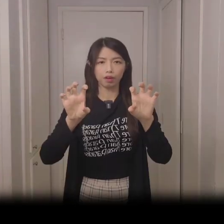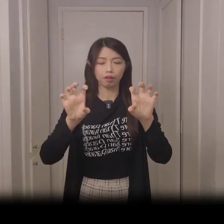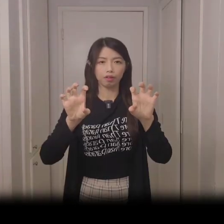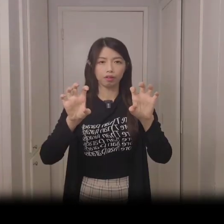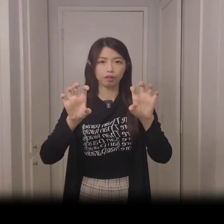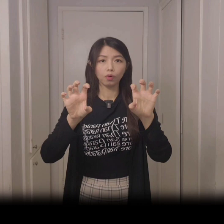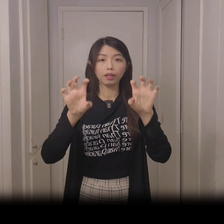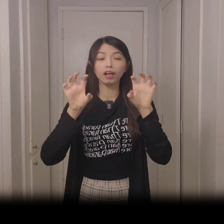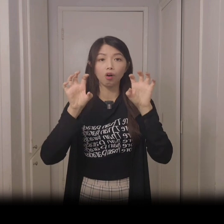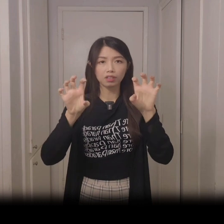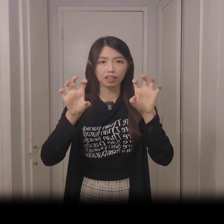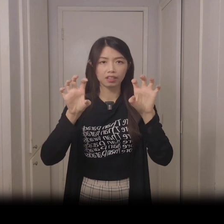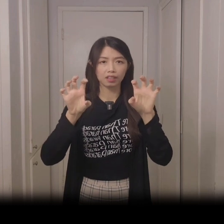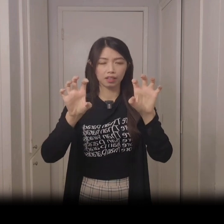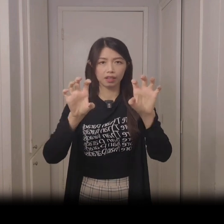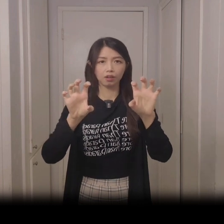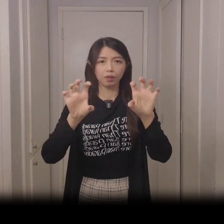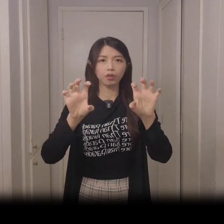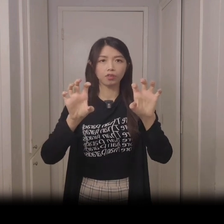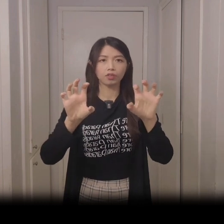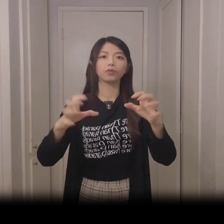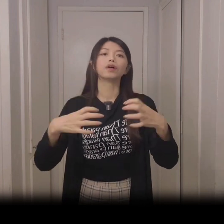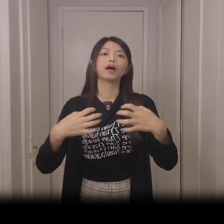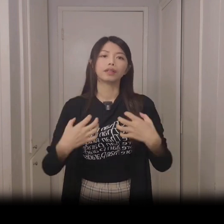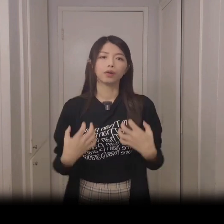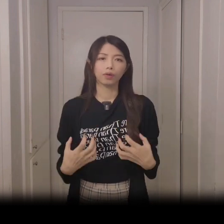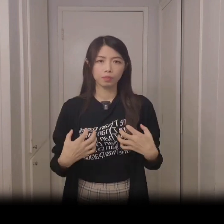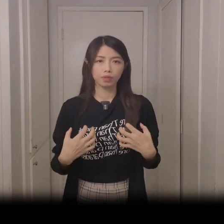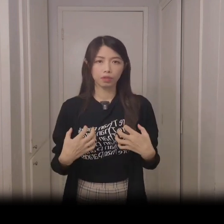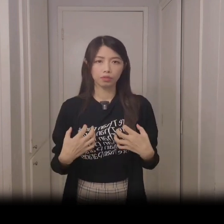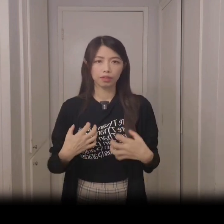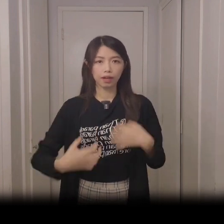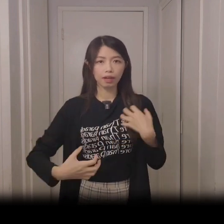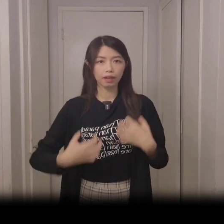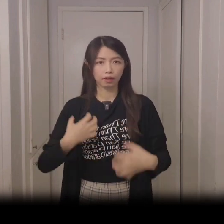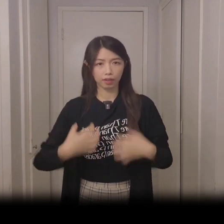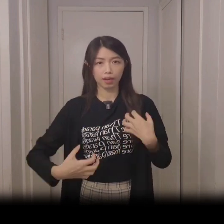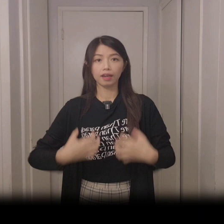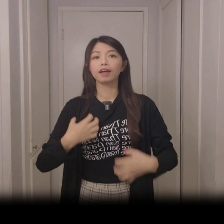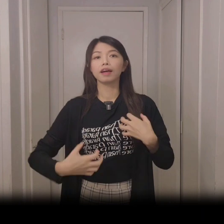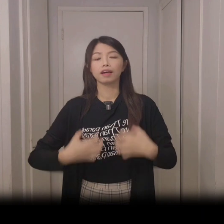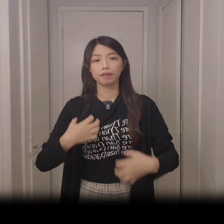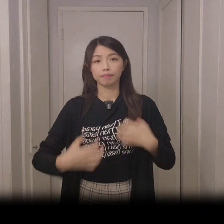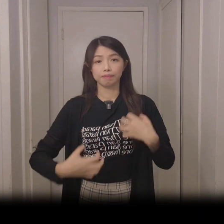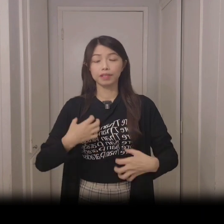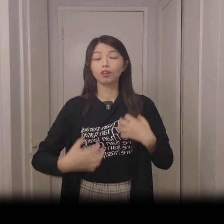구부려 주세요. 호랑이가 어흥하듯이 이렇게 표현해 주시고 그대로 가슴을 뒤에 두셨다가 이렇게